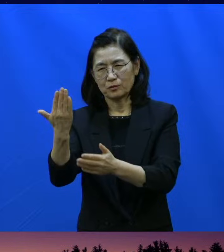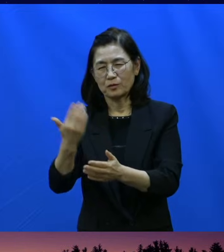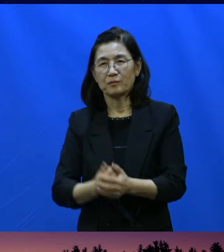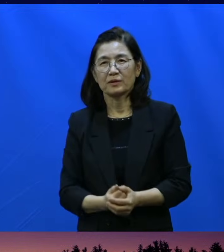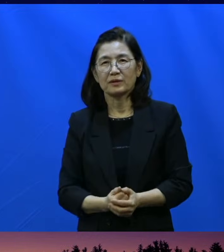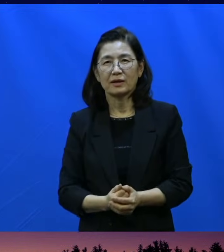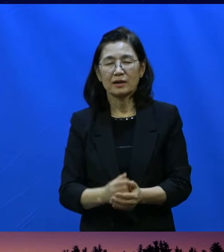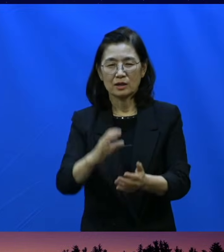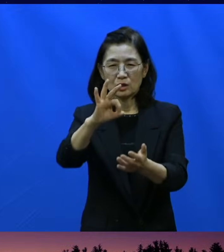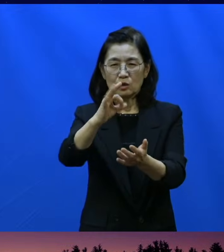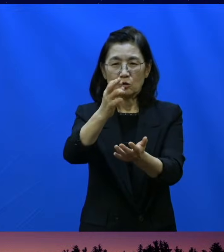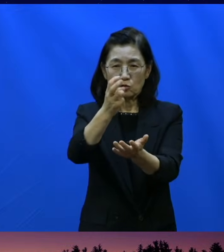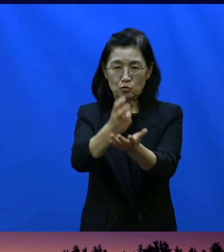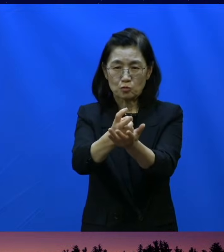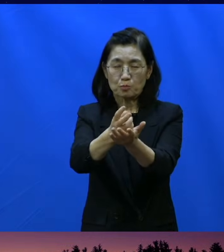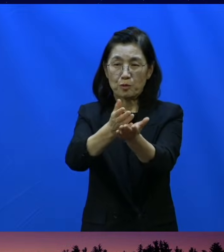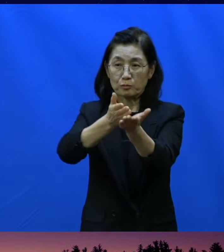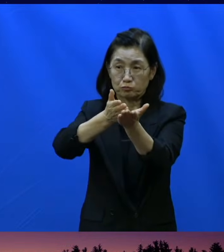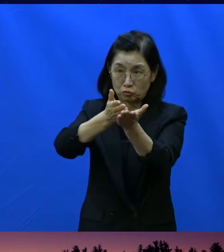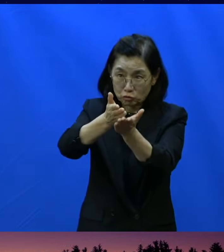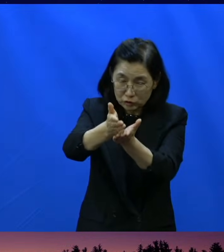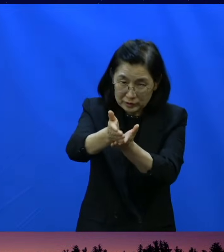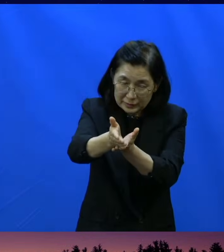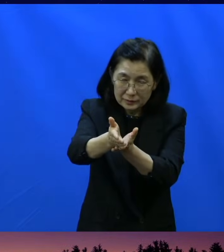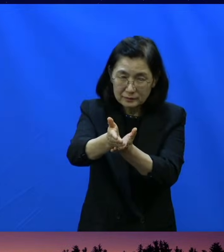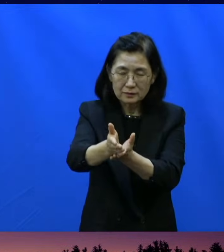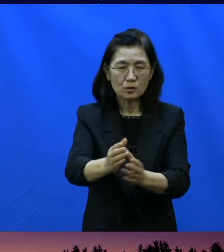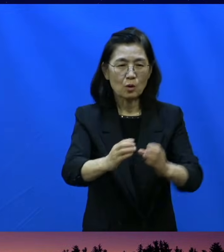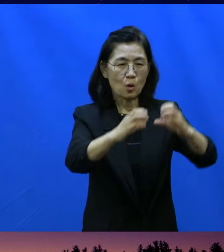율법주의는 뭐예요? 흑백 논리예요. O 아니면 X예요.